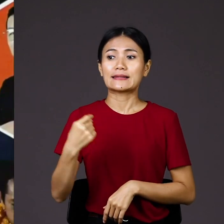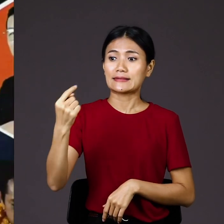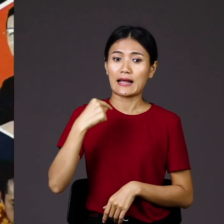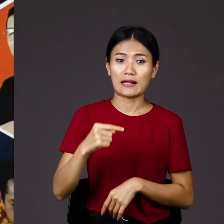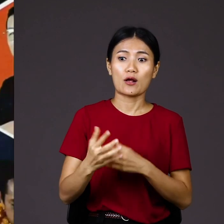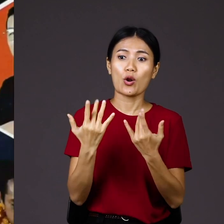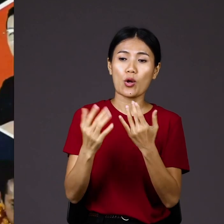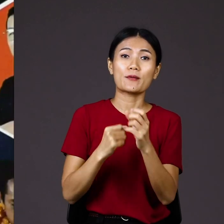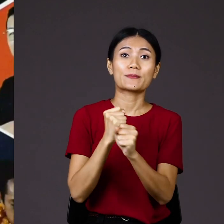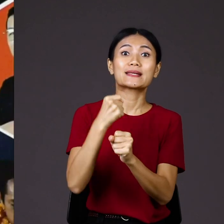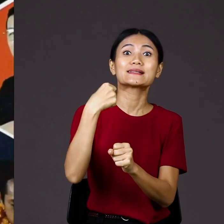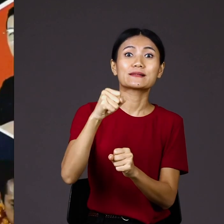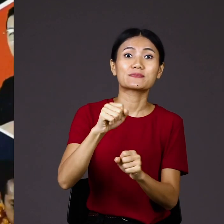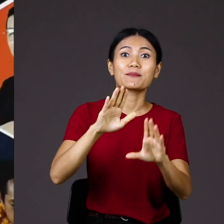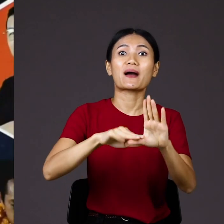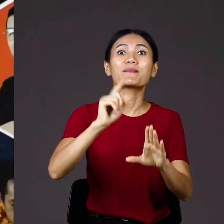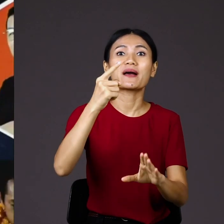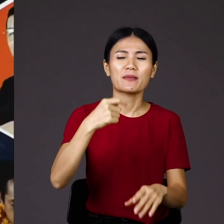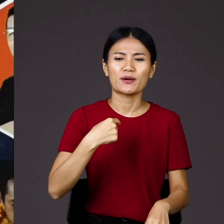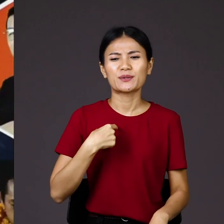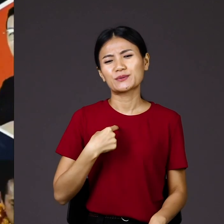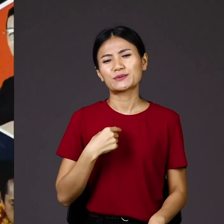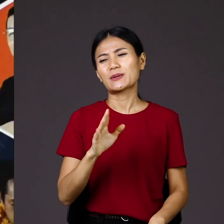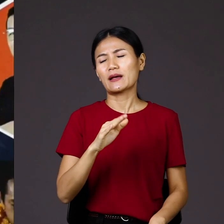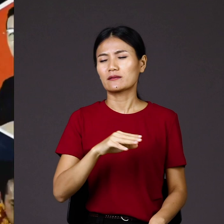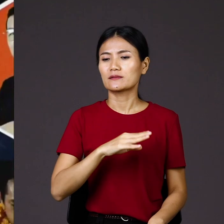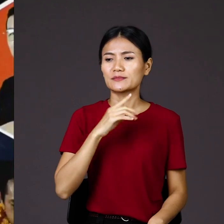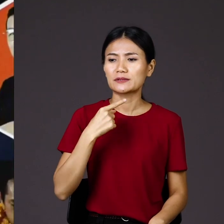รออีก10ปีเนี่ยเดี๋ยวคนที่ช